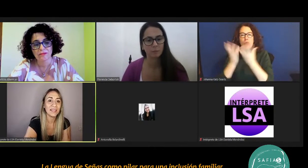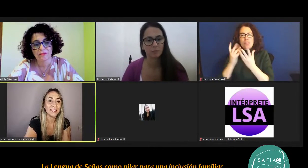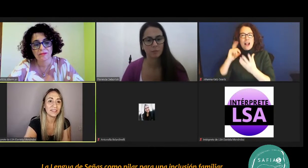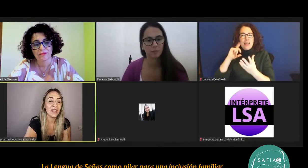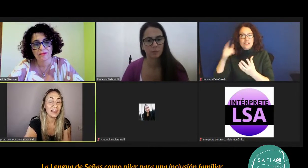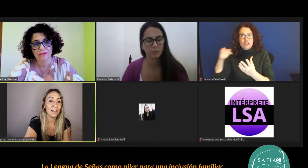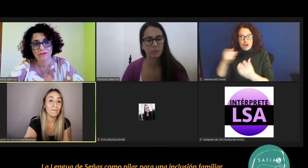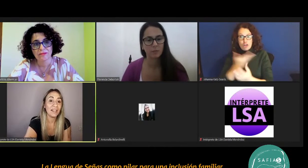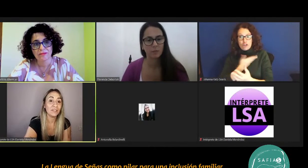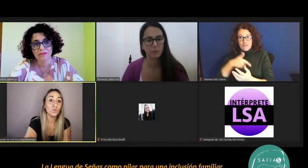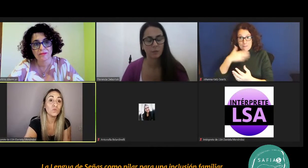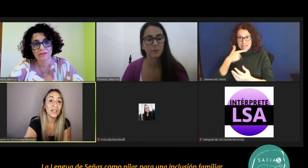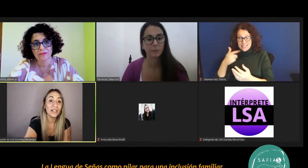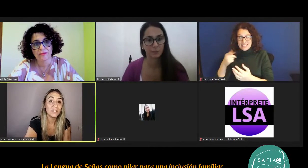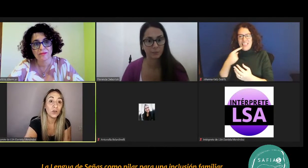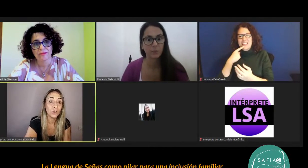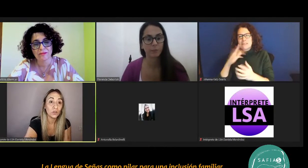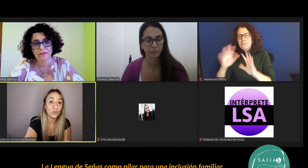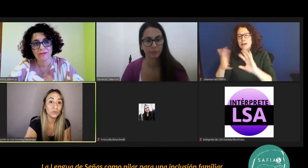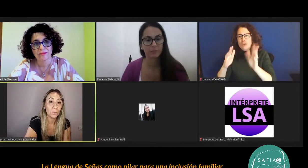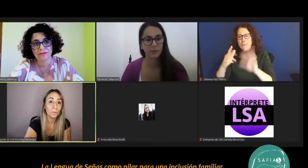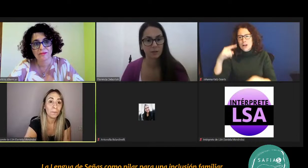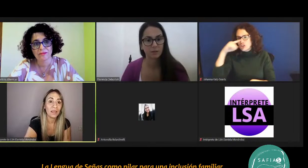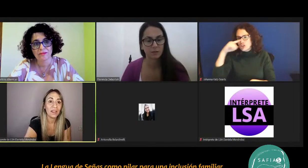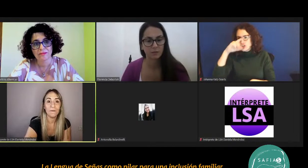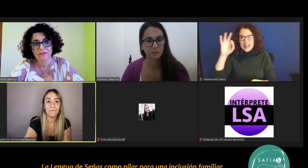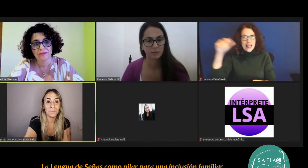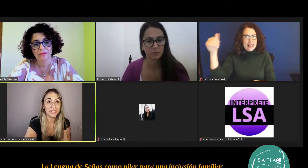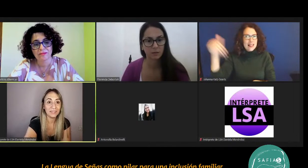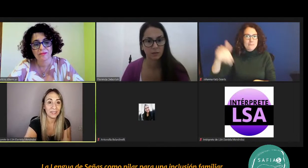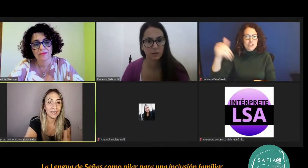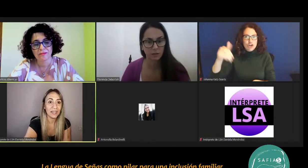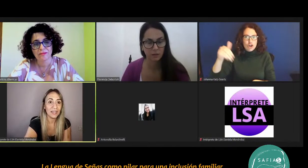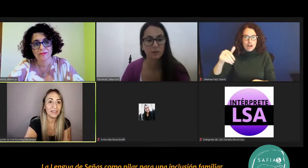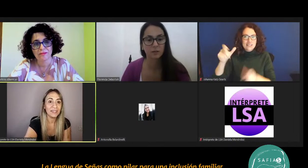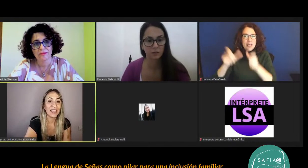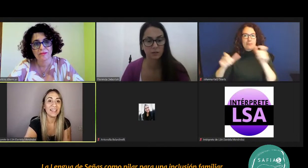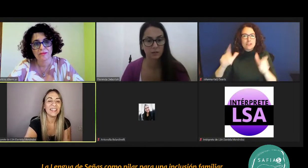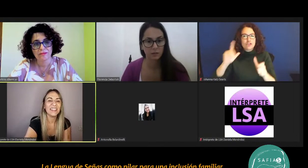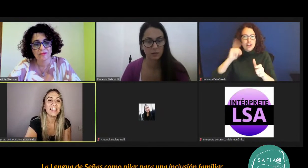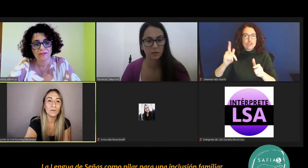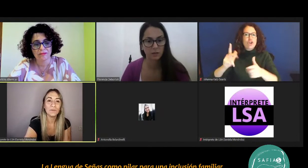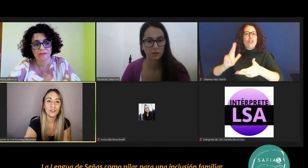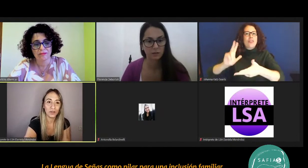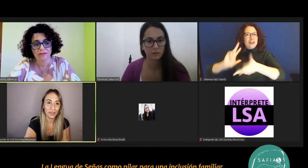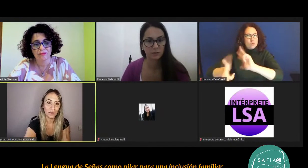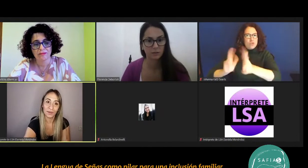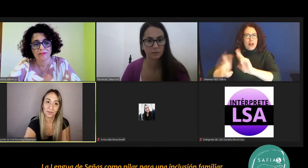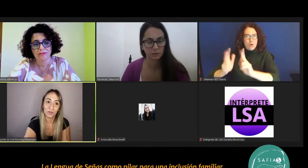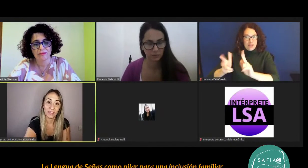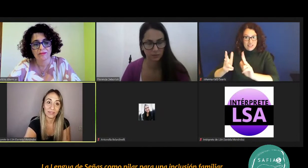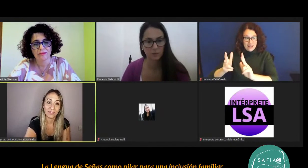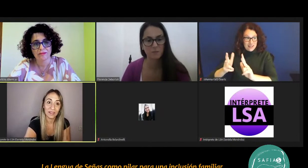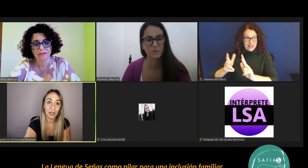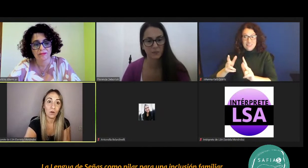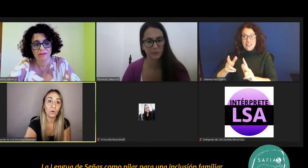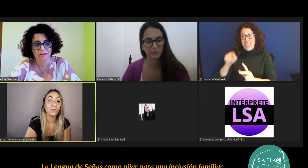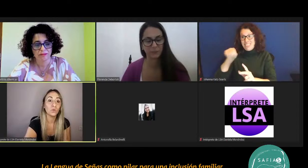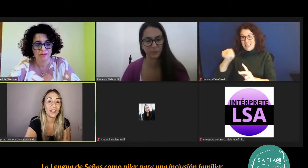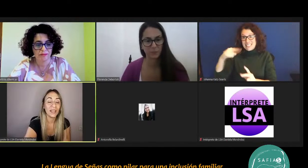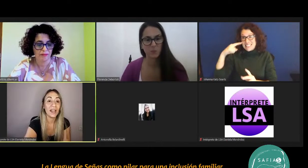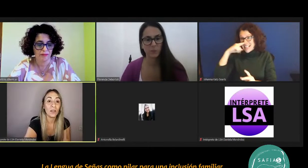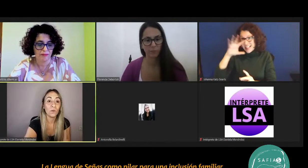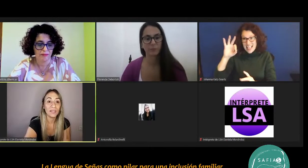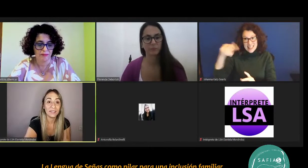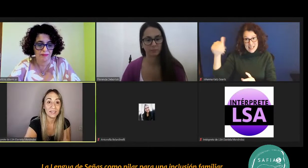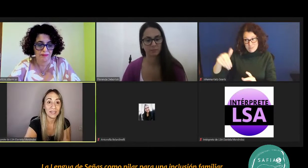de señas. La Federación Mundial de Sordos, la FMS, dice que hay 70 millones de personas